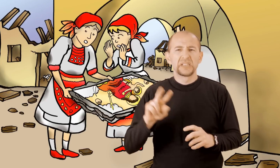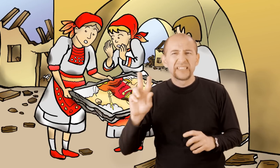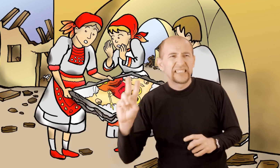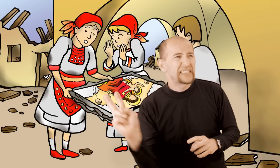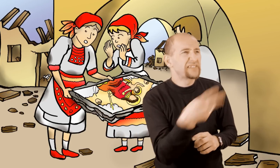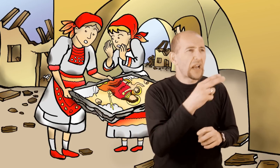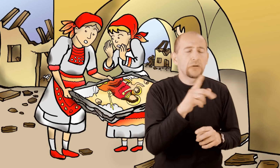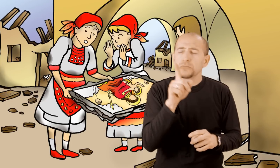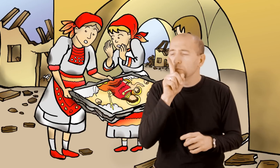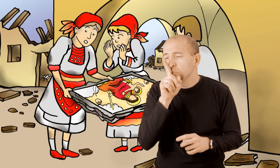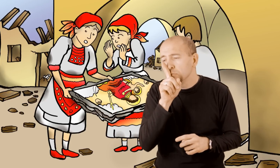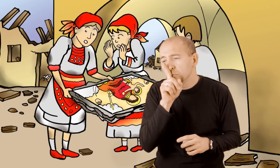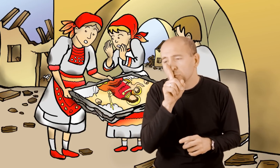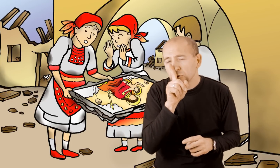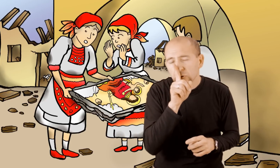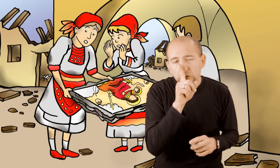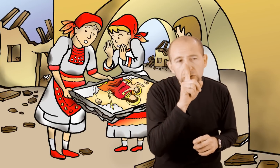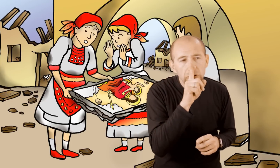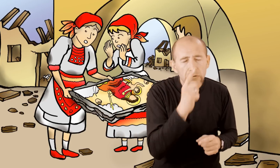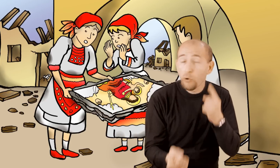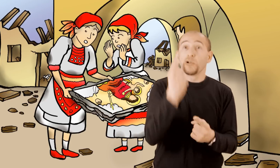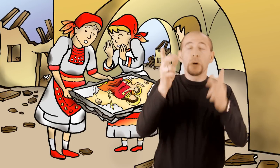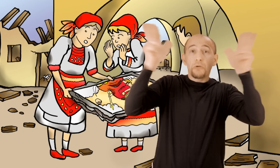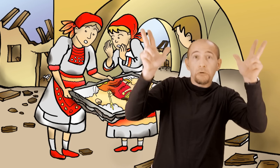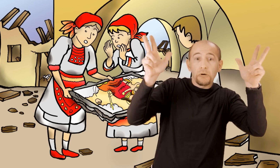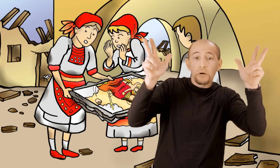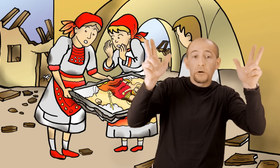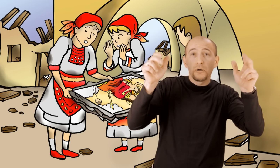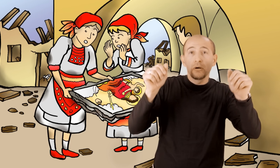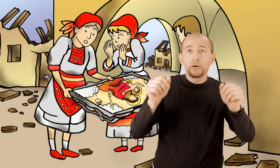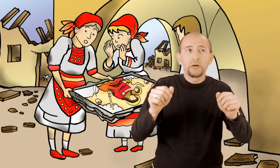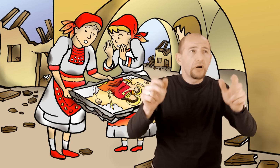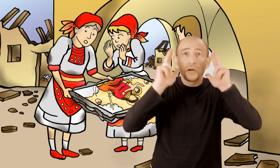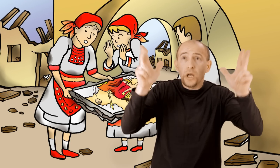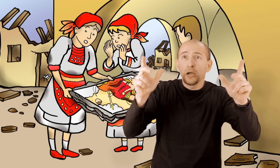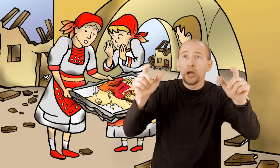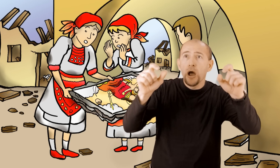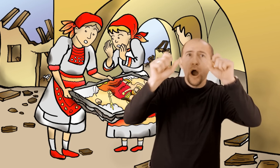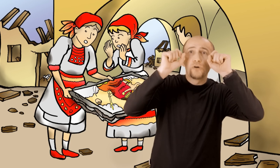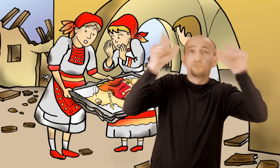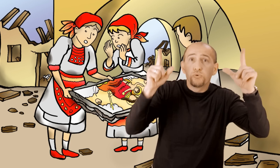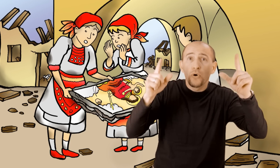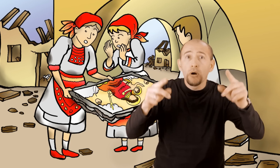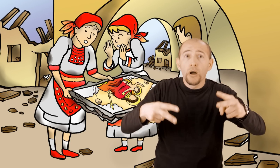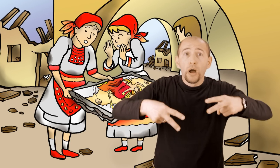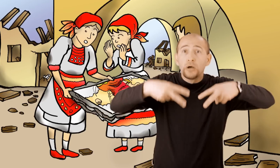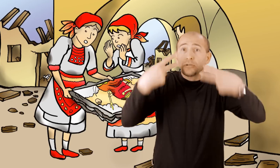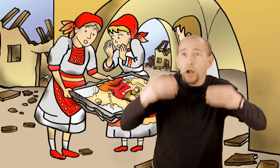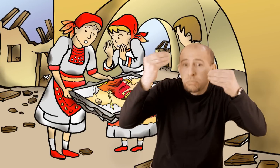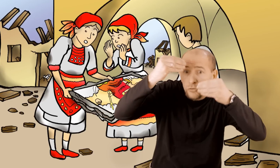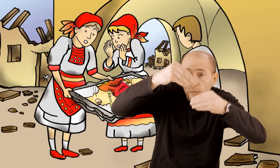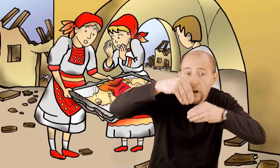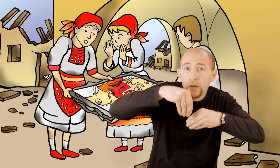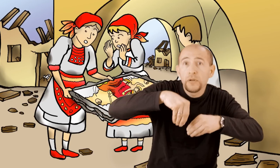Na jednom tešku tišinu prekinu krik. Bi je to krik u kojem je bilo i čuđenja i strahu